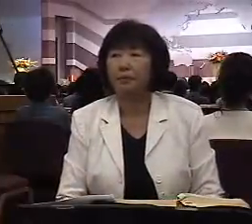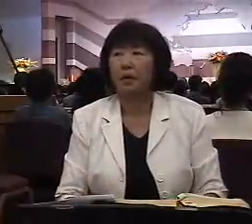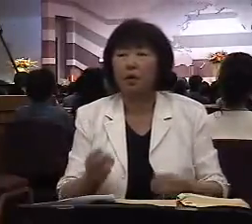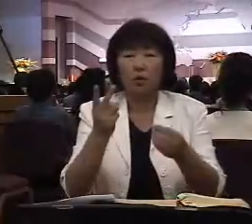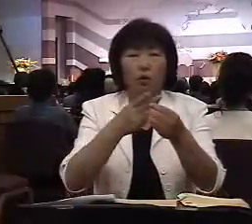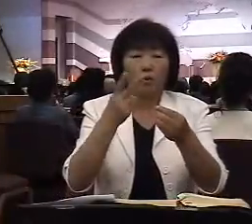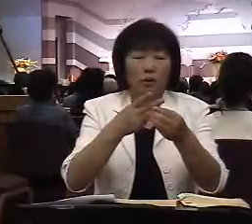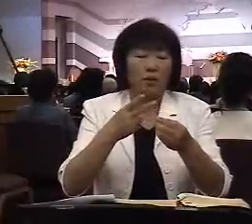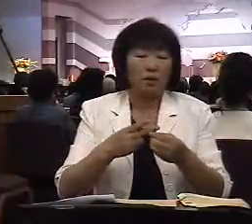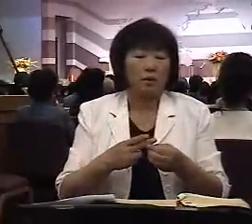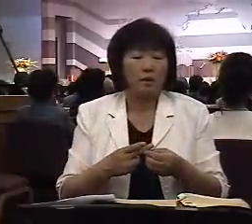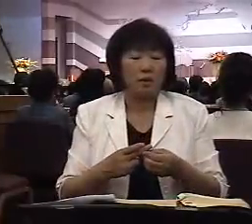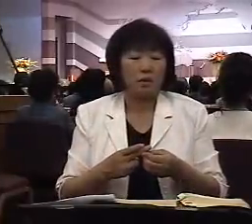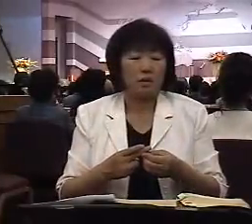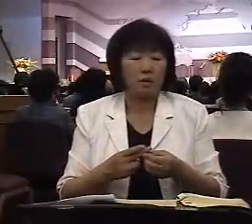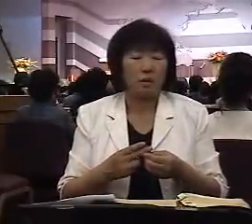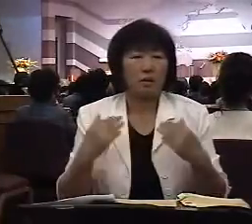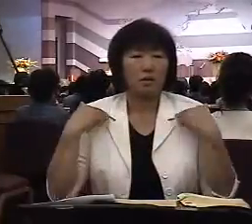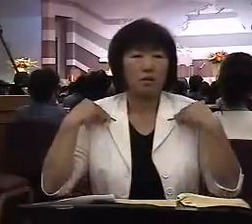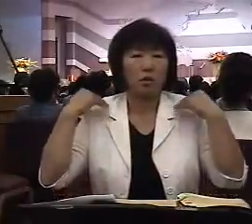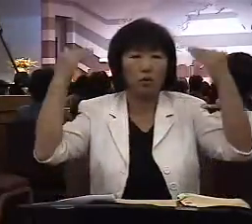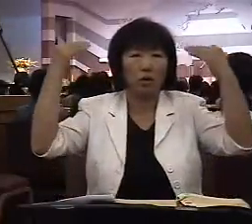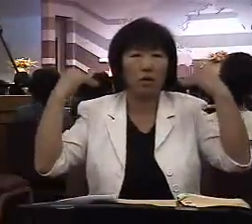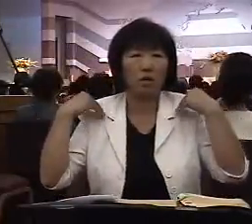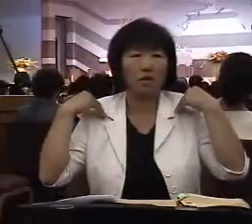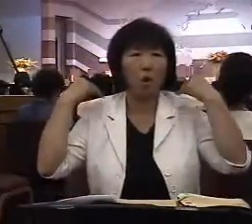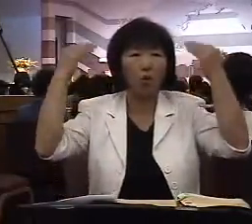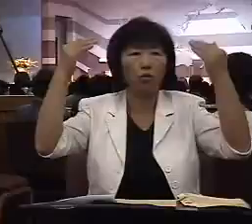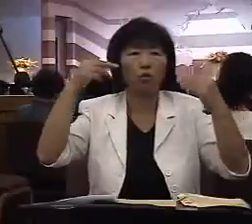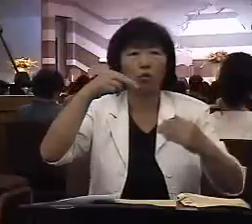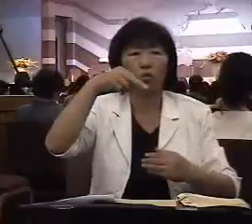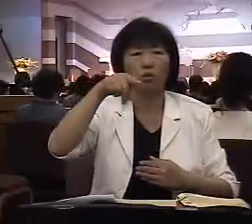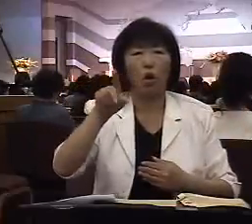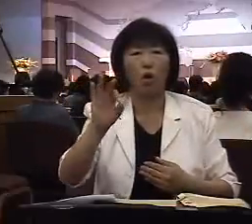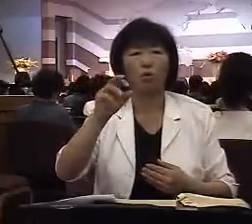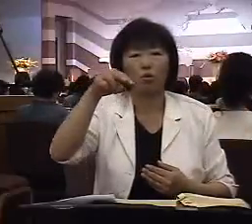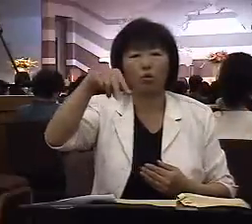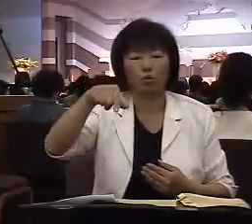두 번째는 성장과 성숙에 관한 것입니다.